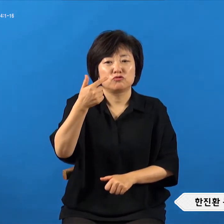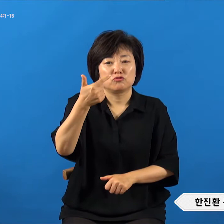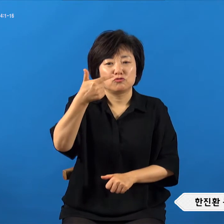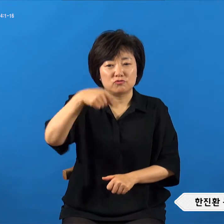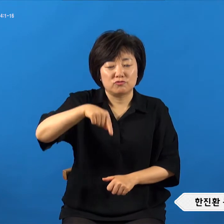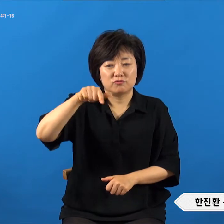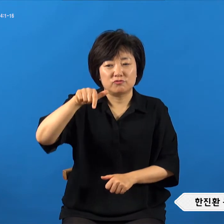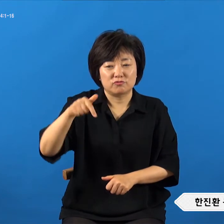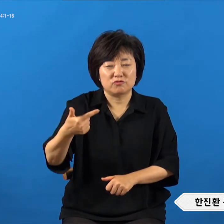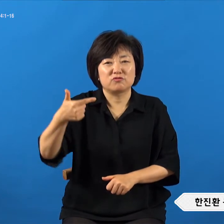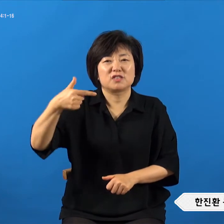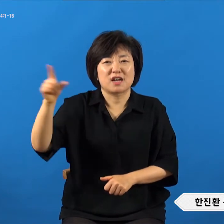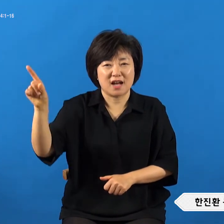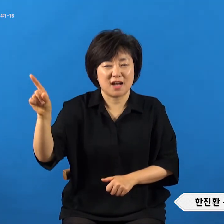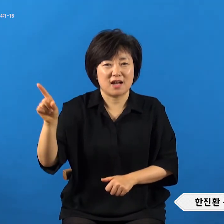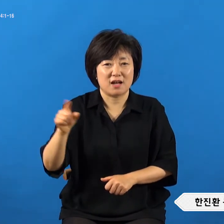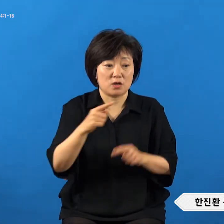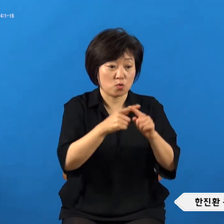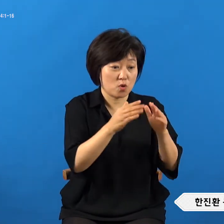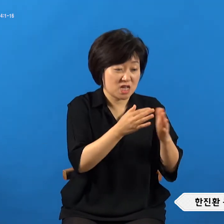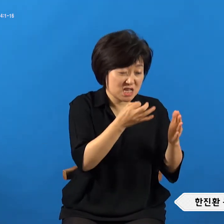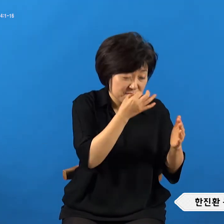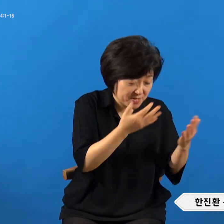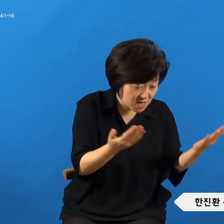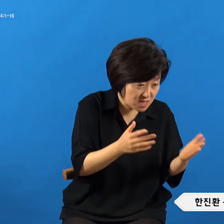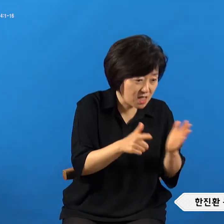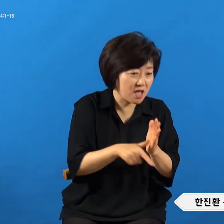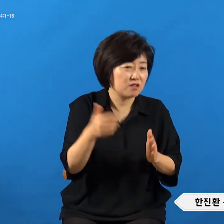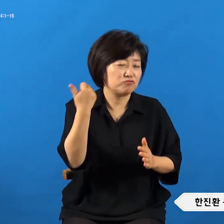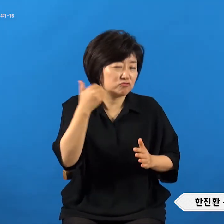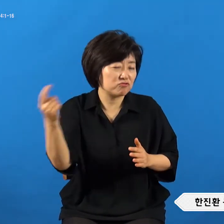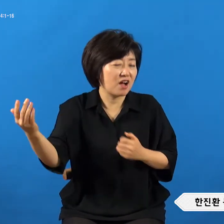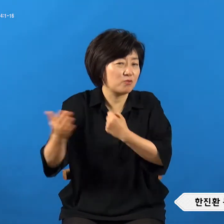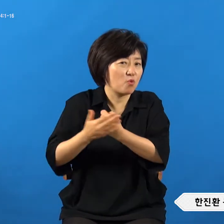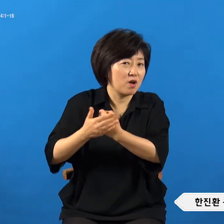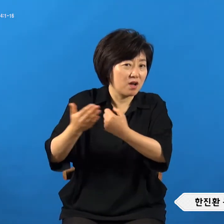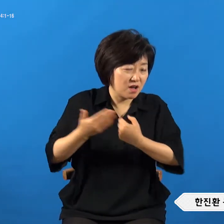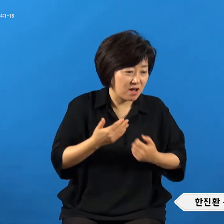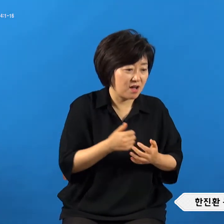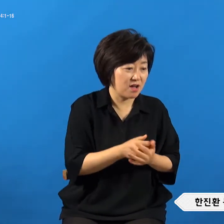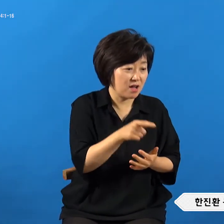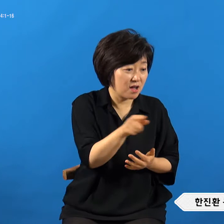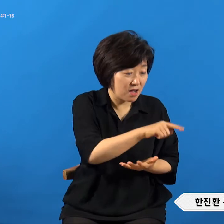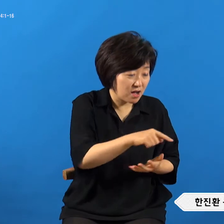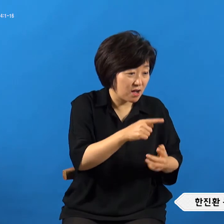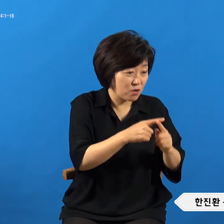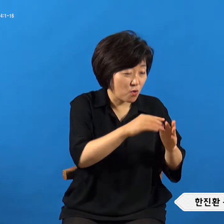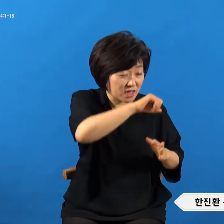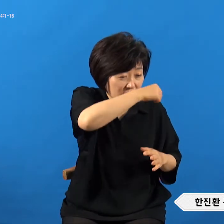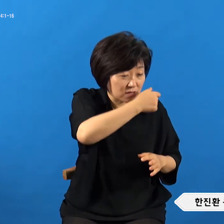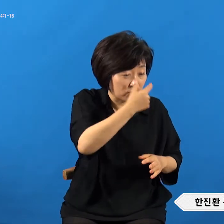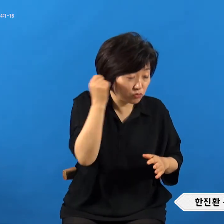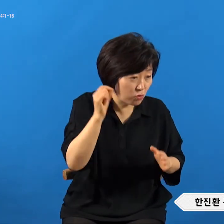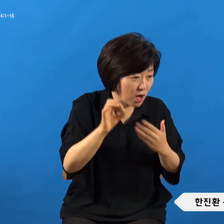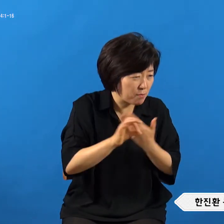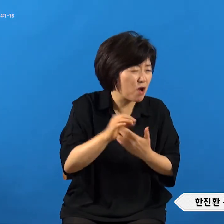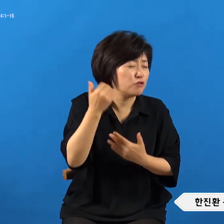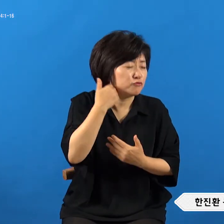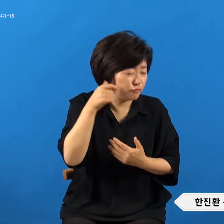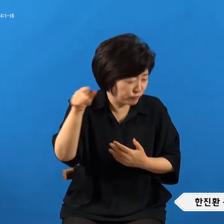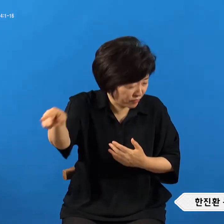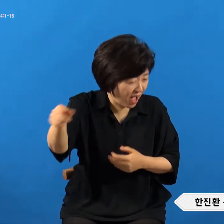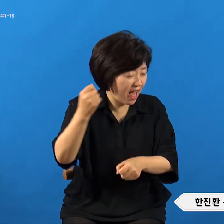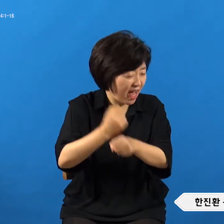있을 때마다 사람들이 찾던 분입니다. 교회에 재정이 부족하면 모두가 그분을 찾았습니다. 누군가가 헌금할